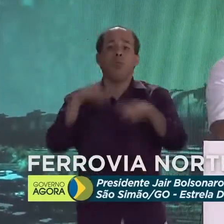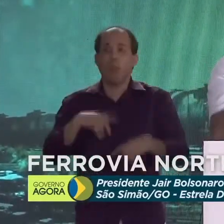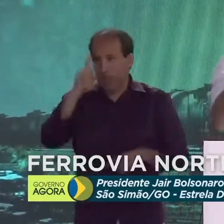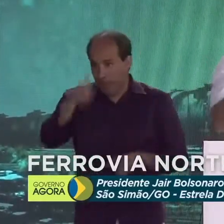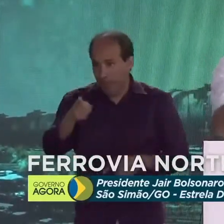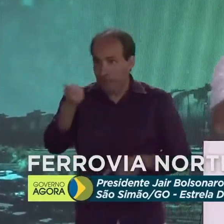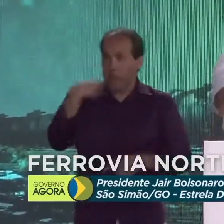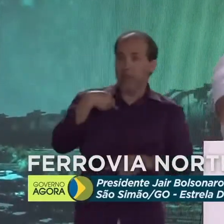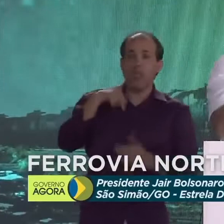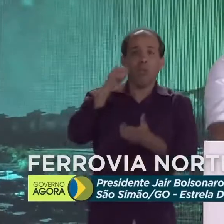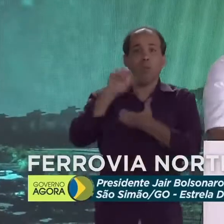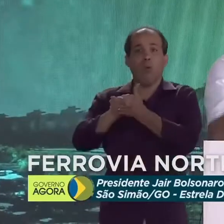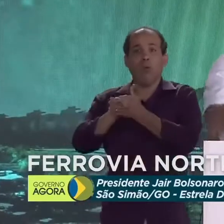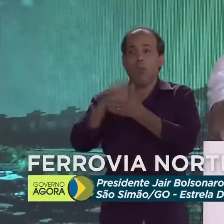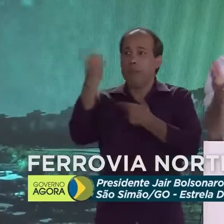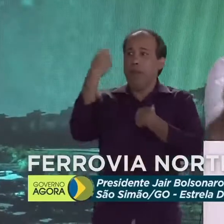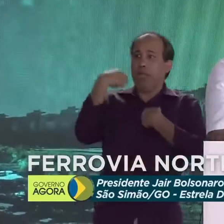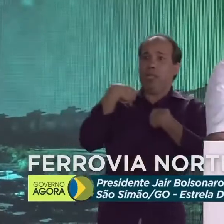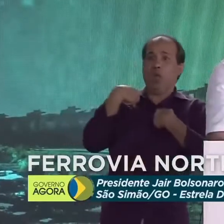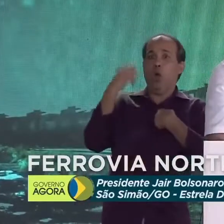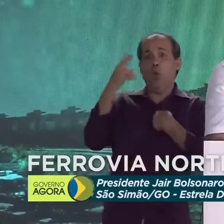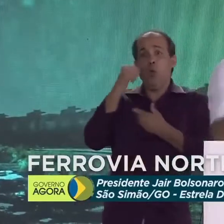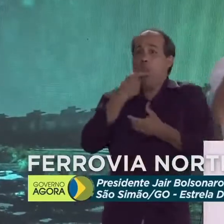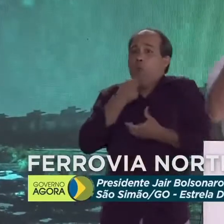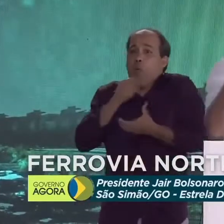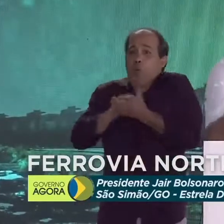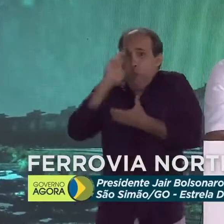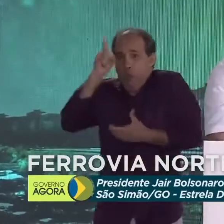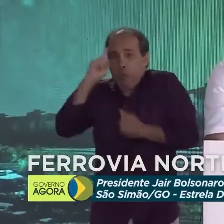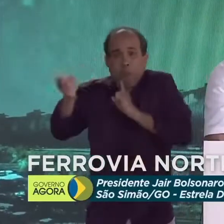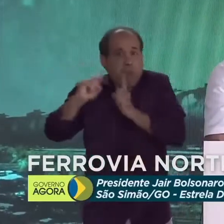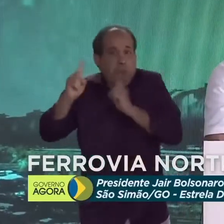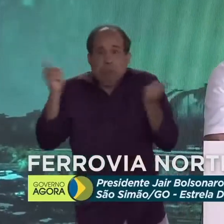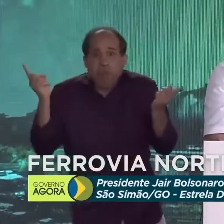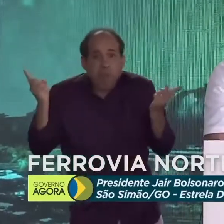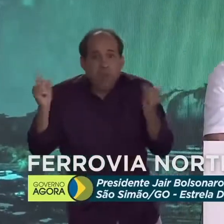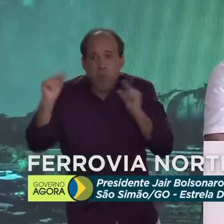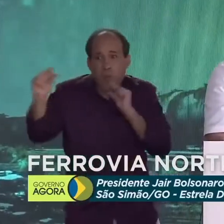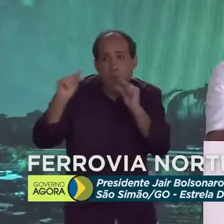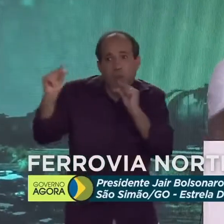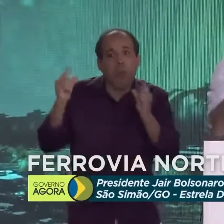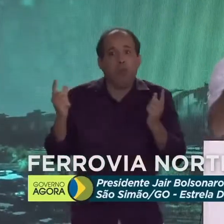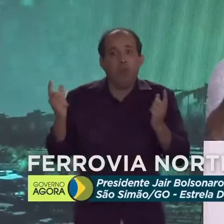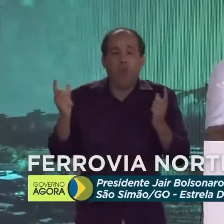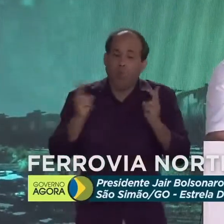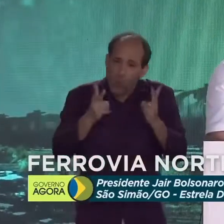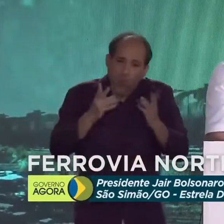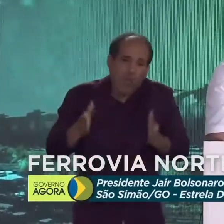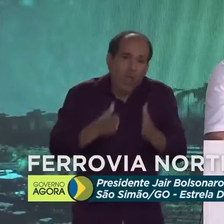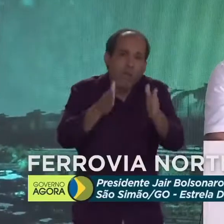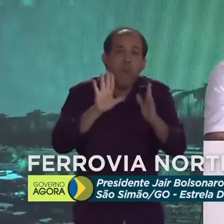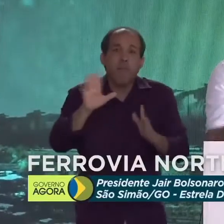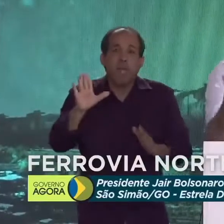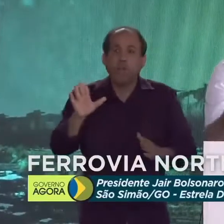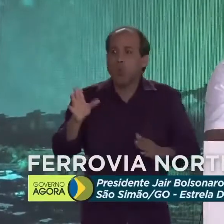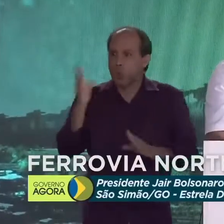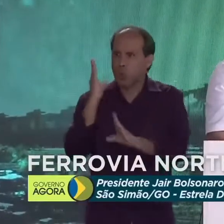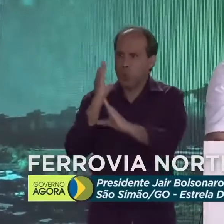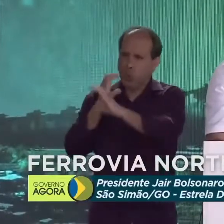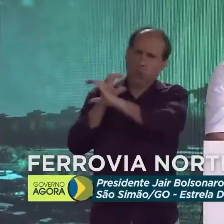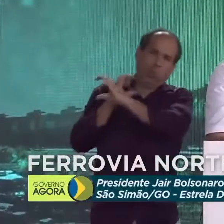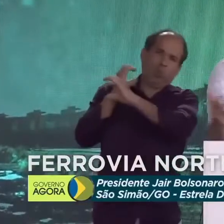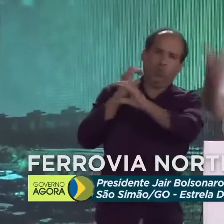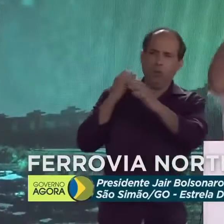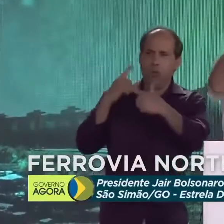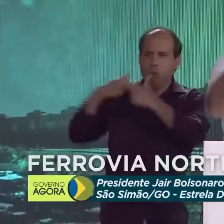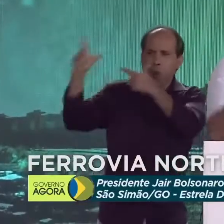pouco mais, ou tua esposa manda um pouco mais, e toca o barco. Não pode ficar os dois batendo